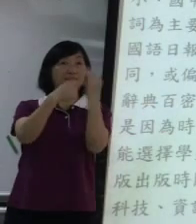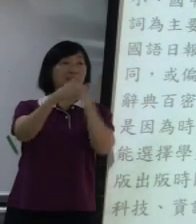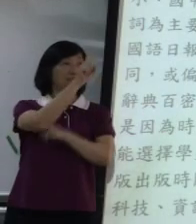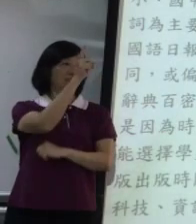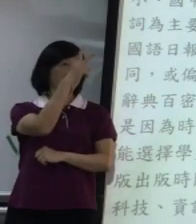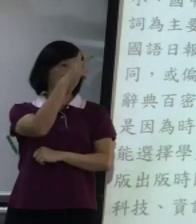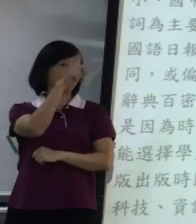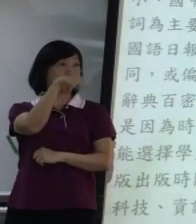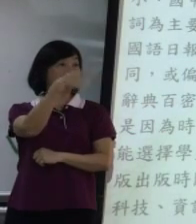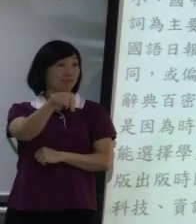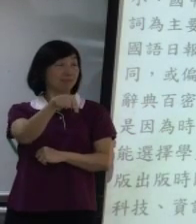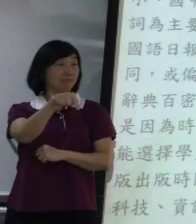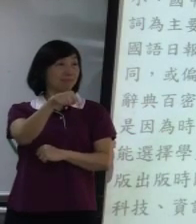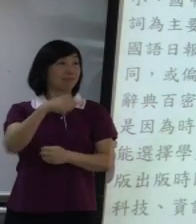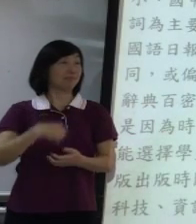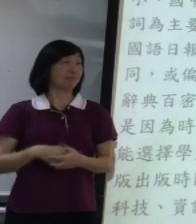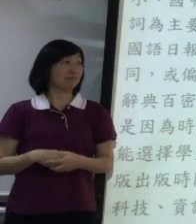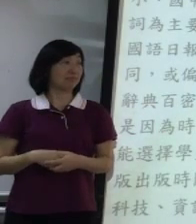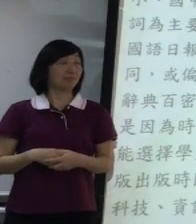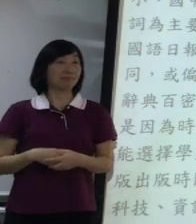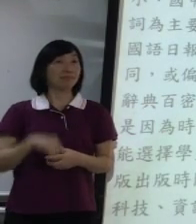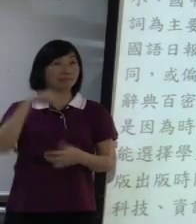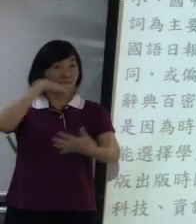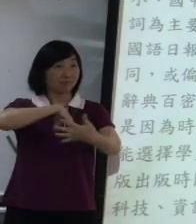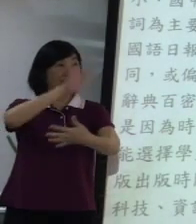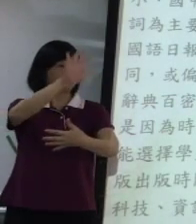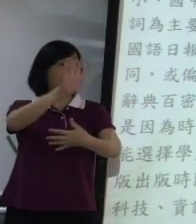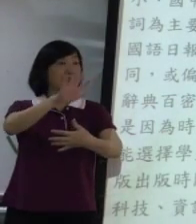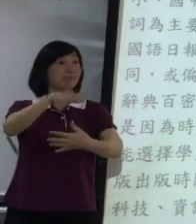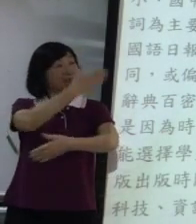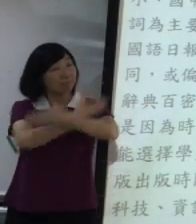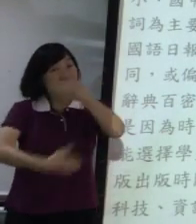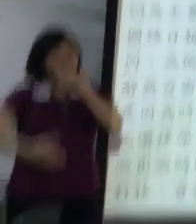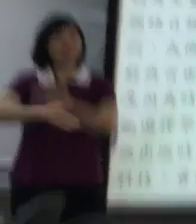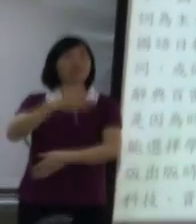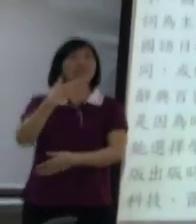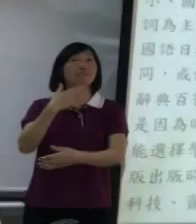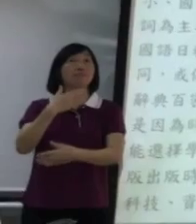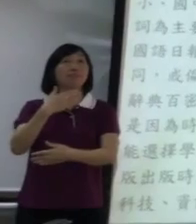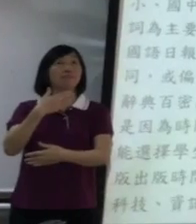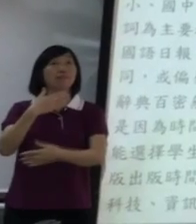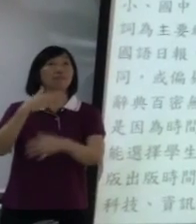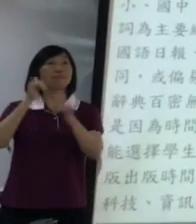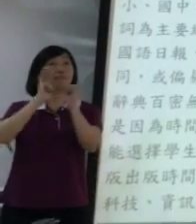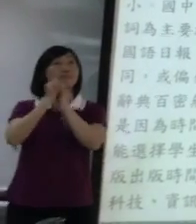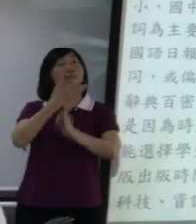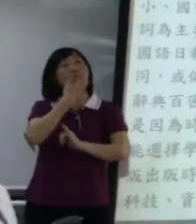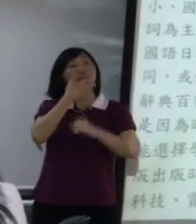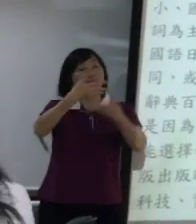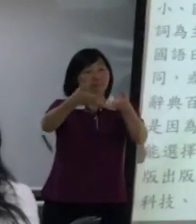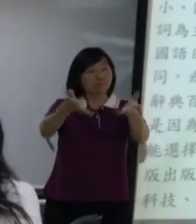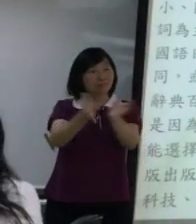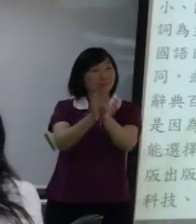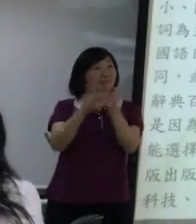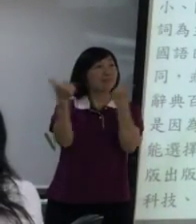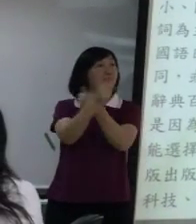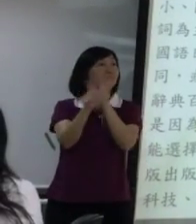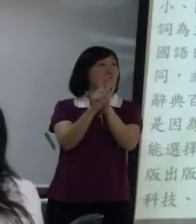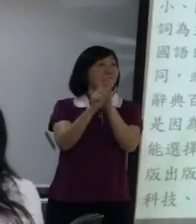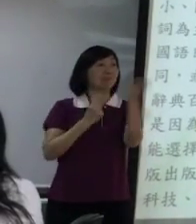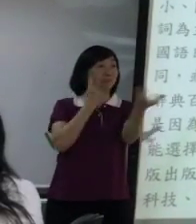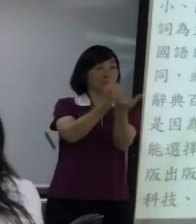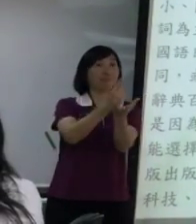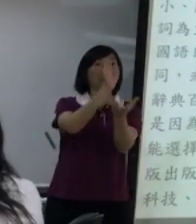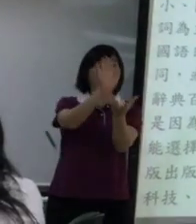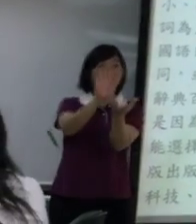编辑委员，包括残障社会福利团体的代表在